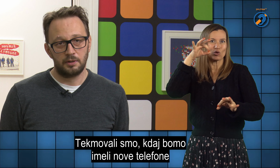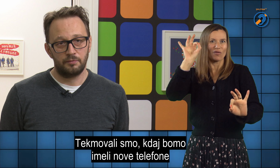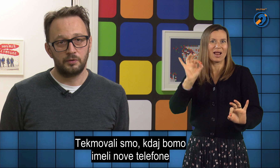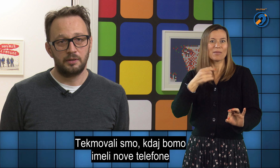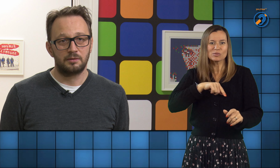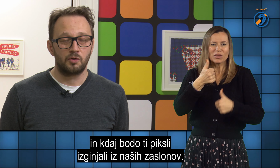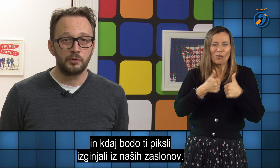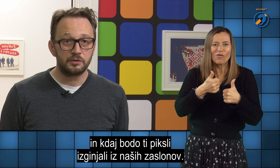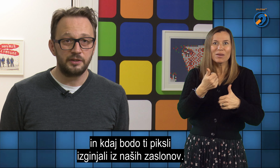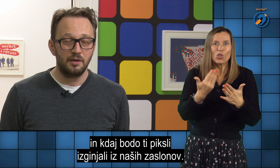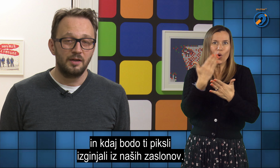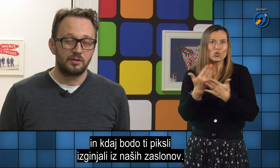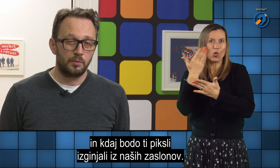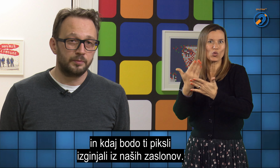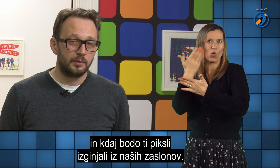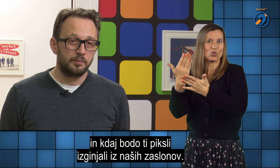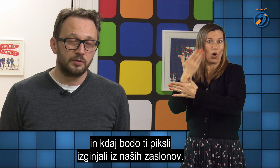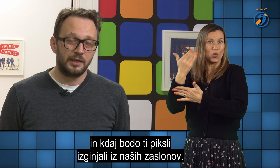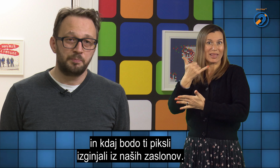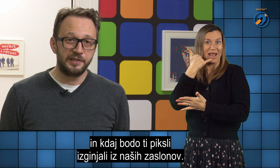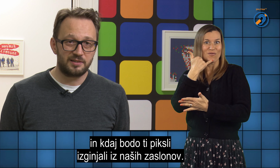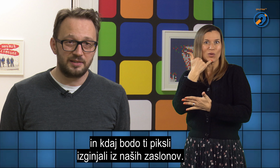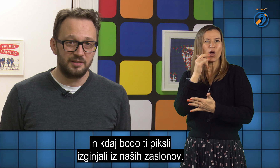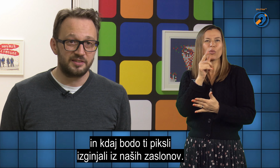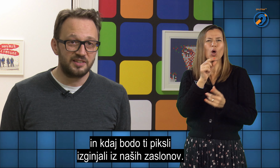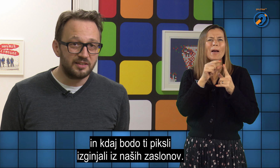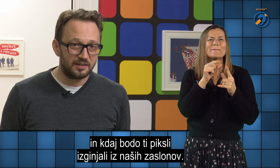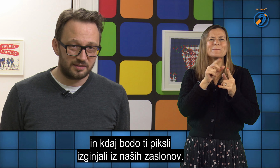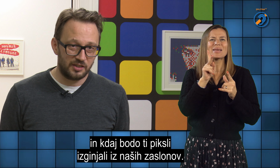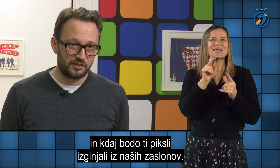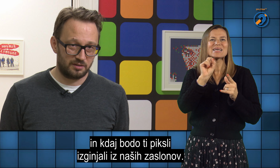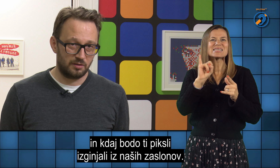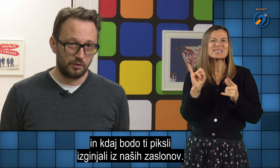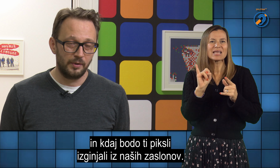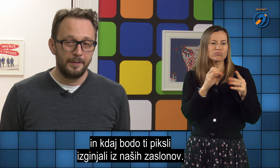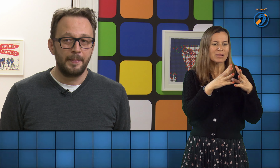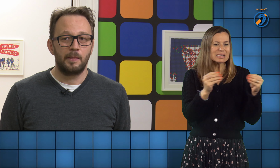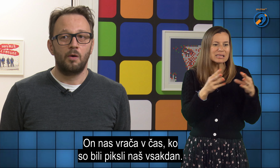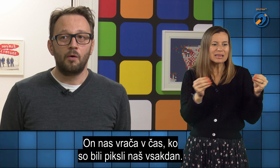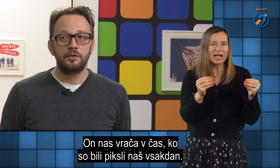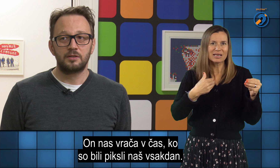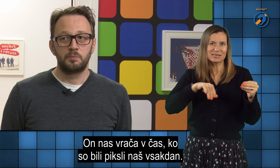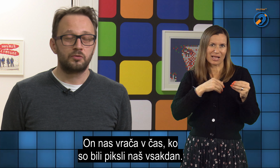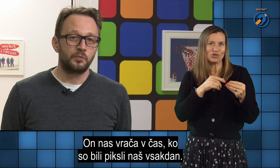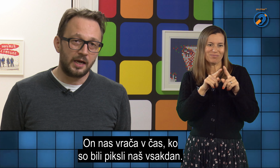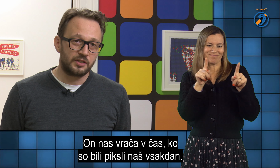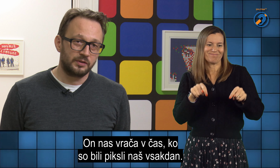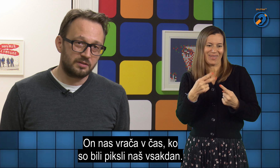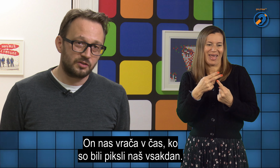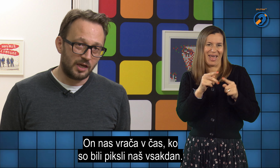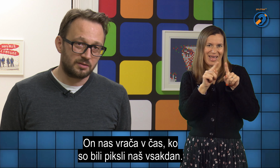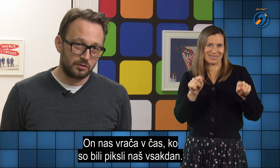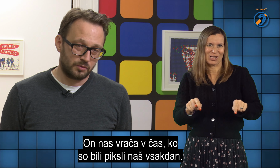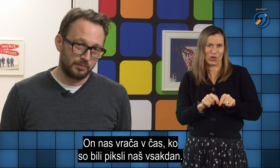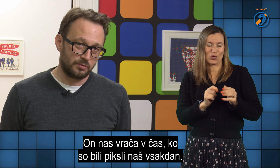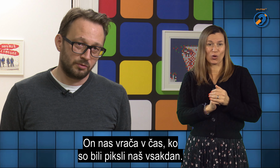nove telefone in kako bodo ti tako imenovani piksli izginjali iz naših zaslonov. No, on nas v bistvu vrača v